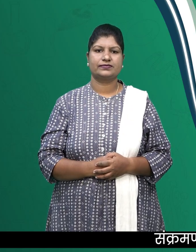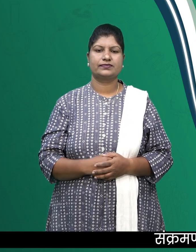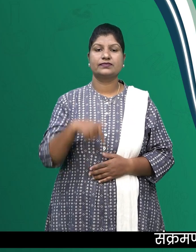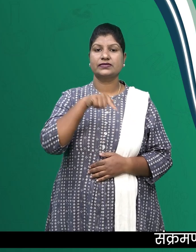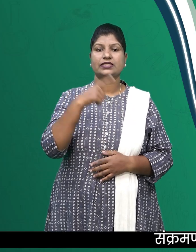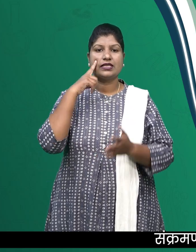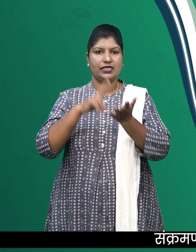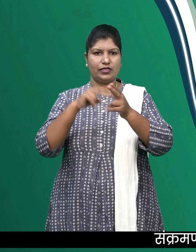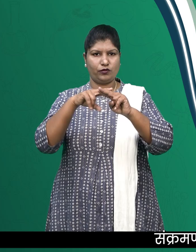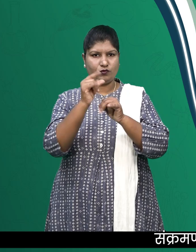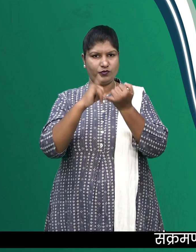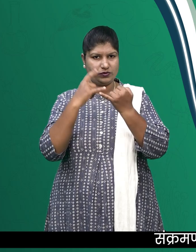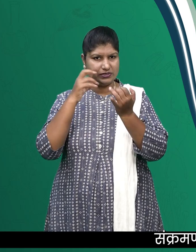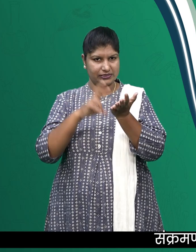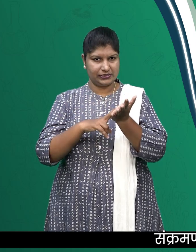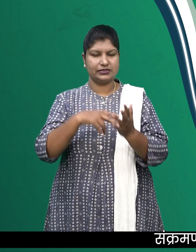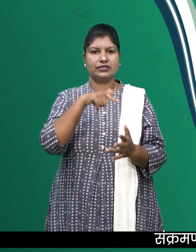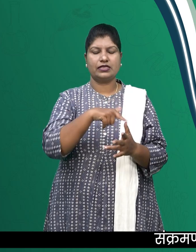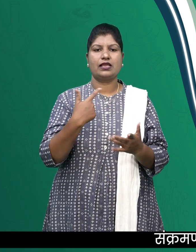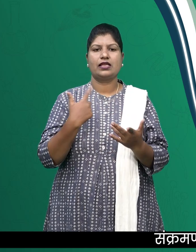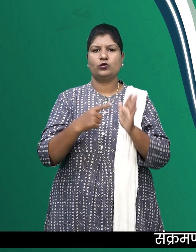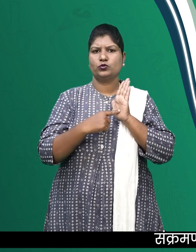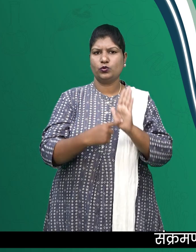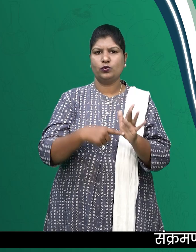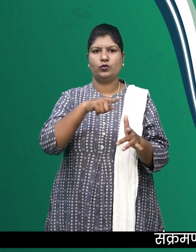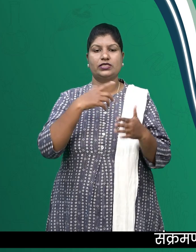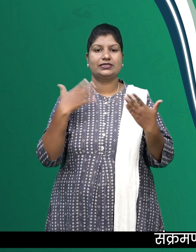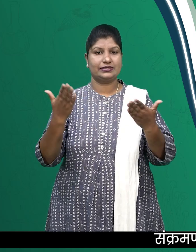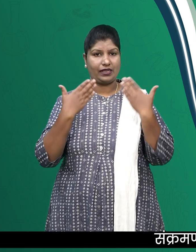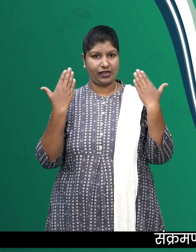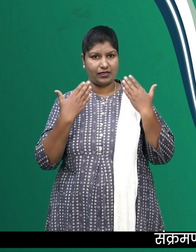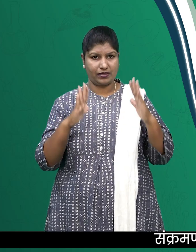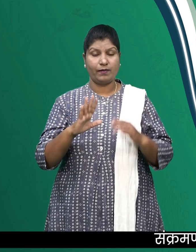संक्रमण हवा के संपर्क में था, लेकिन